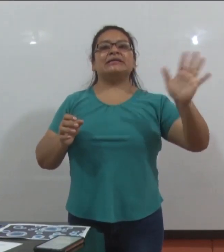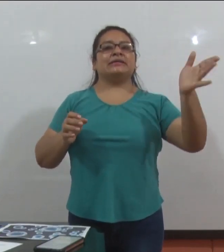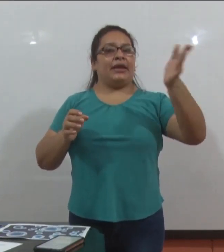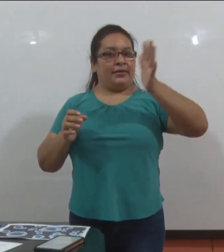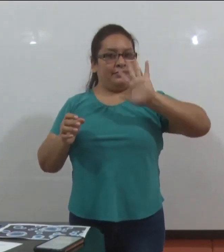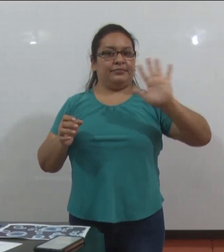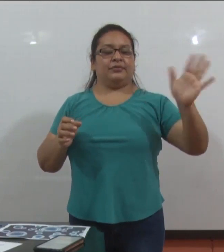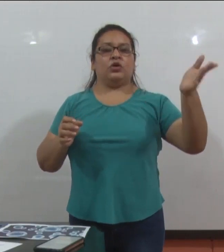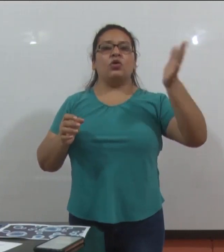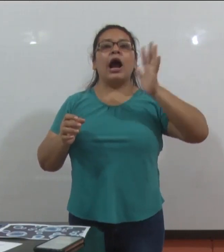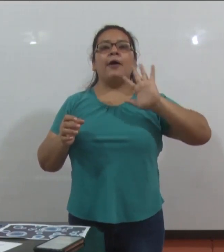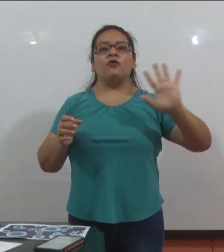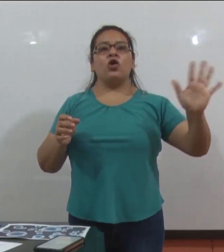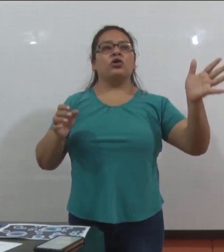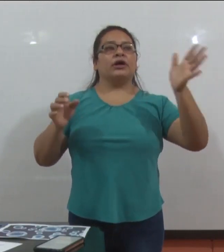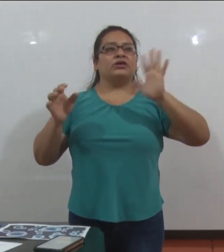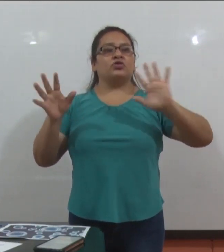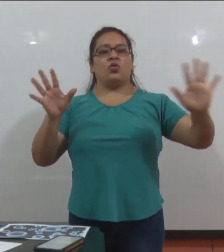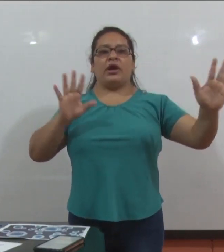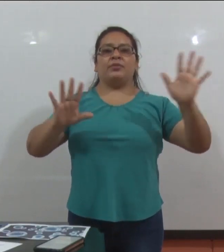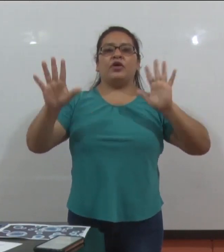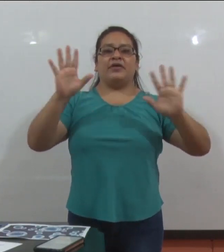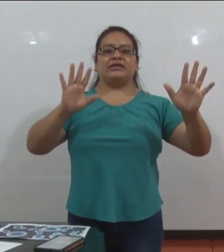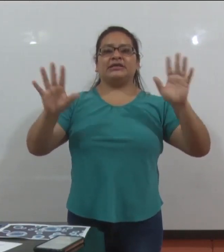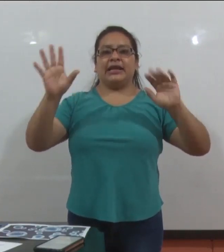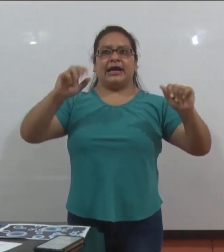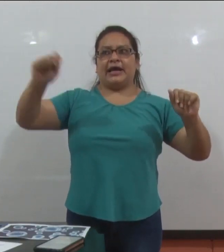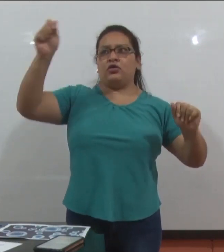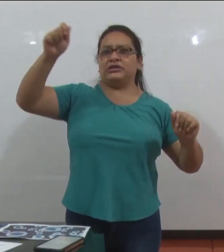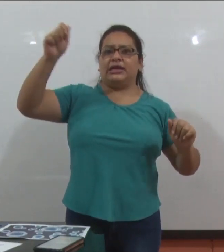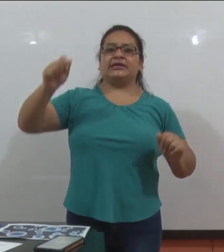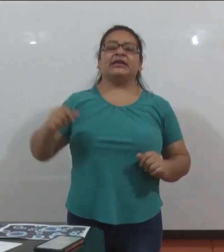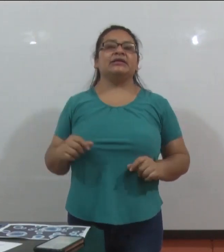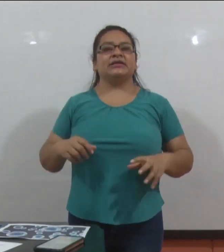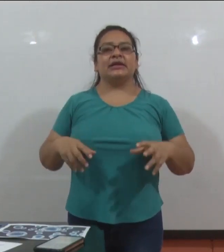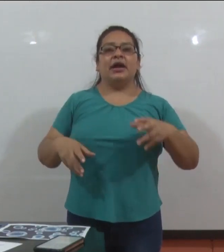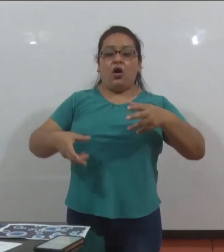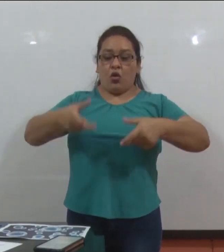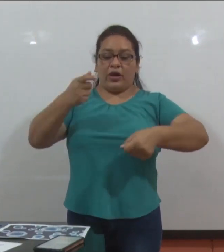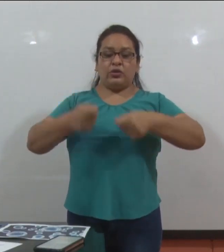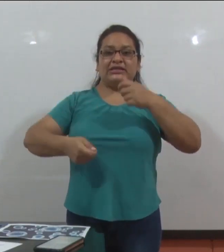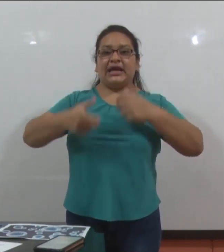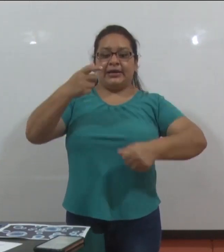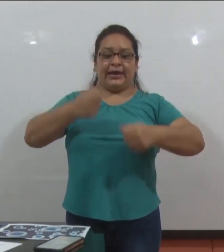paste con jabón en su cuerpo, a veces que el ganado sí les echan, o cuando están